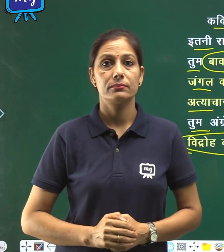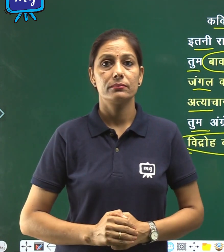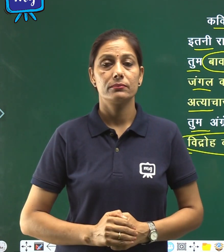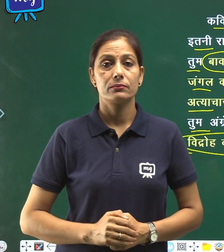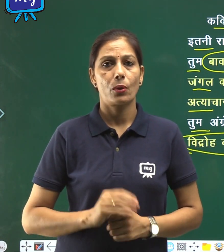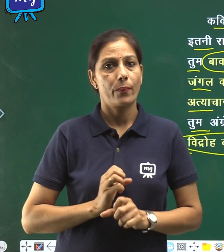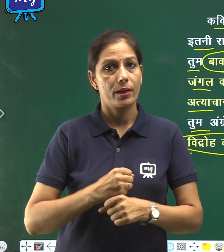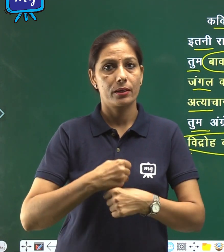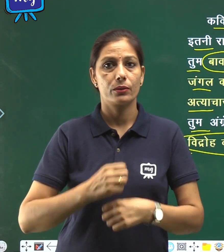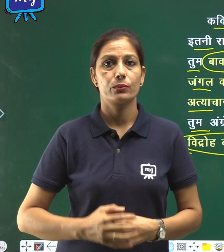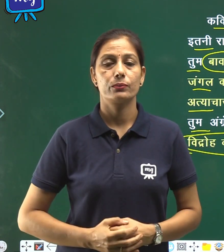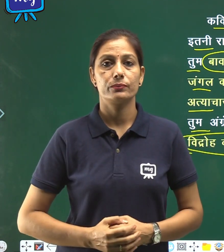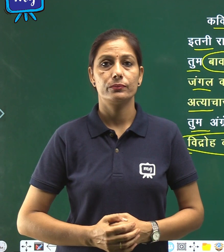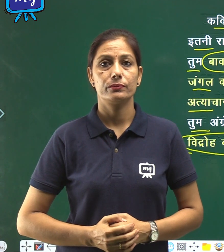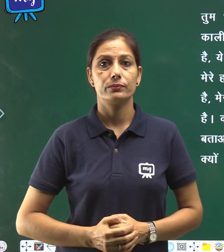बो रही हो?